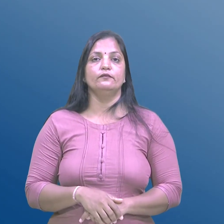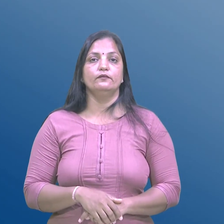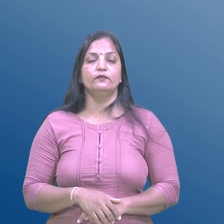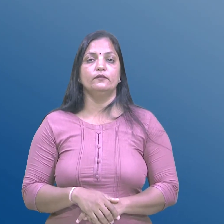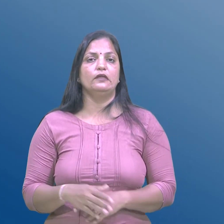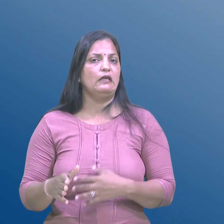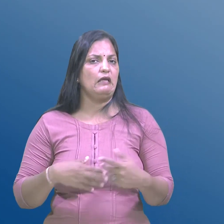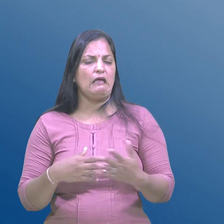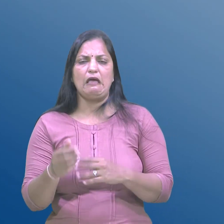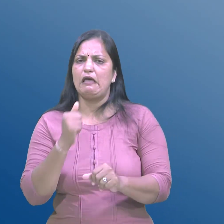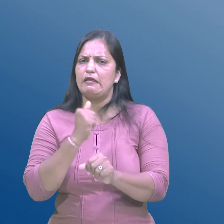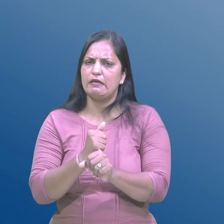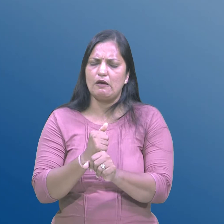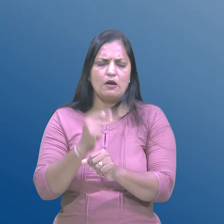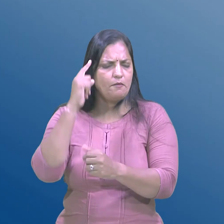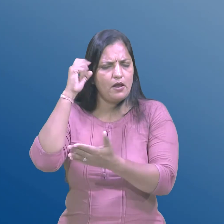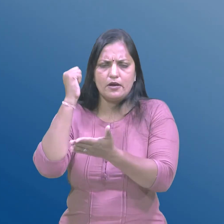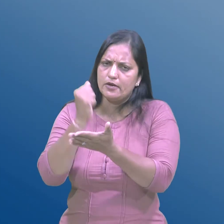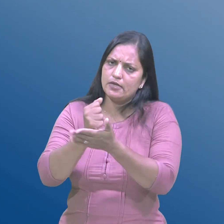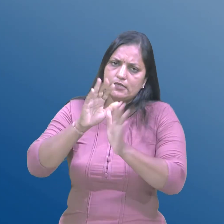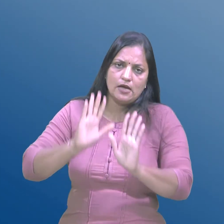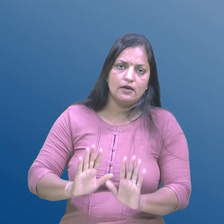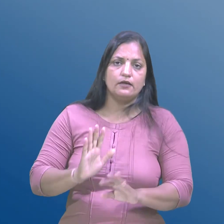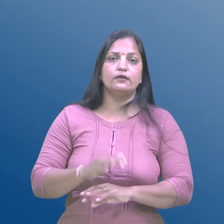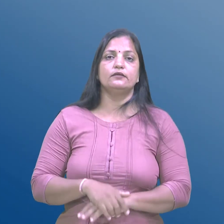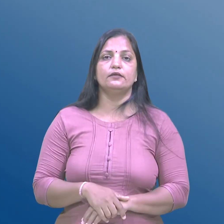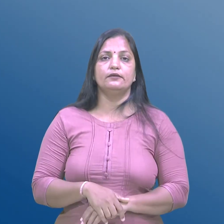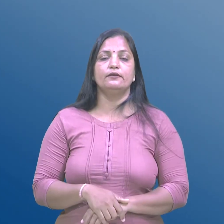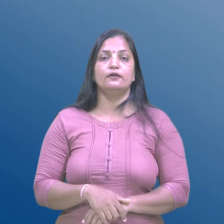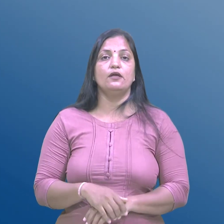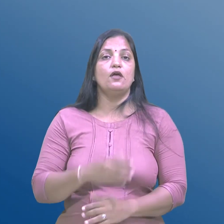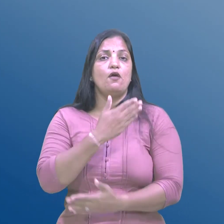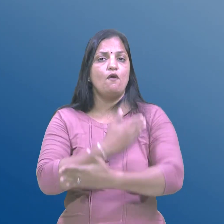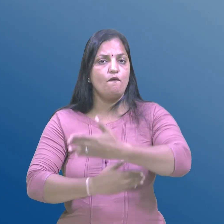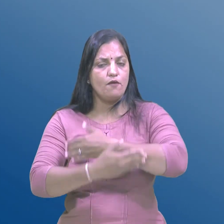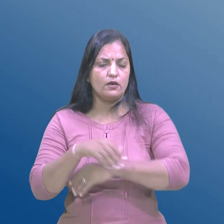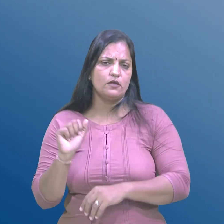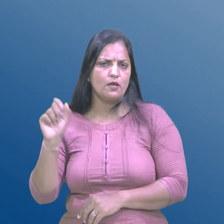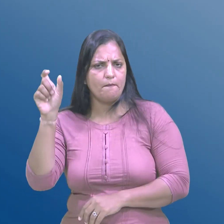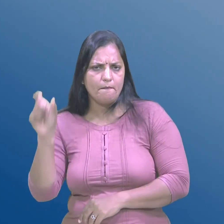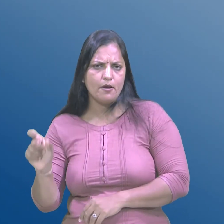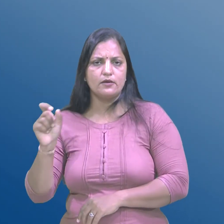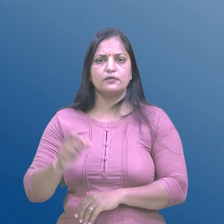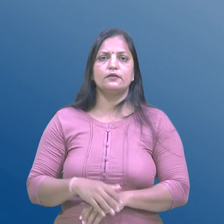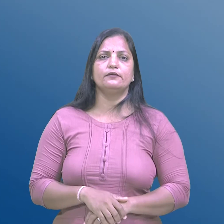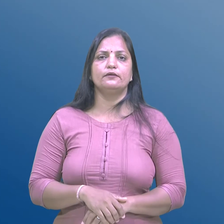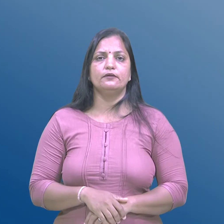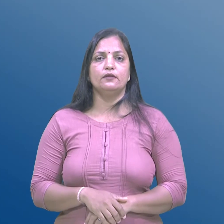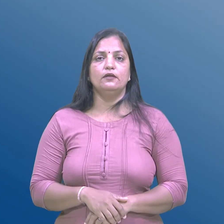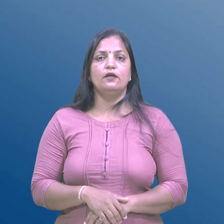યથાયોગ્ય સરકાર એ સુનિશ્ચિત કરશે કે વિકલાંગતા ધરાવતી વ્યક્તિઓ વિકલાંગતાને આધારે